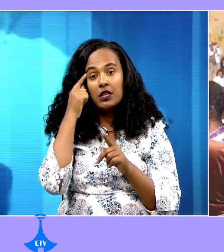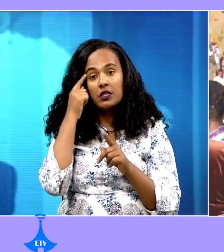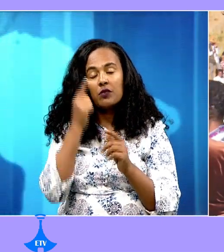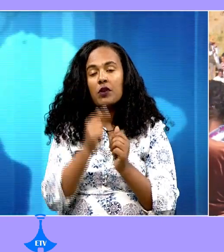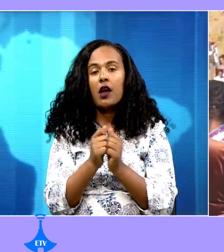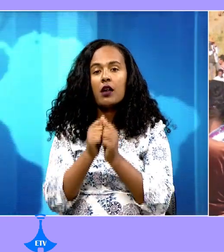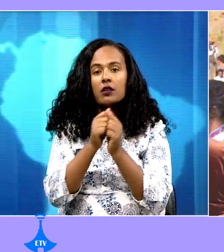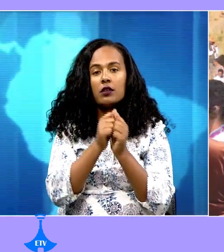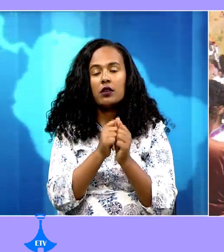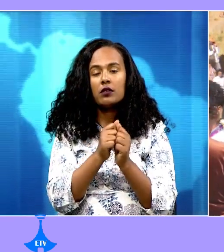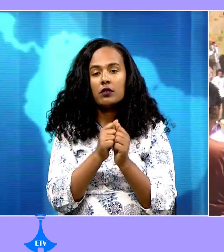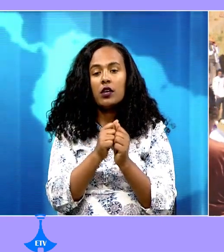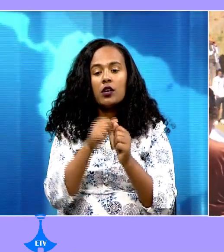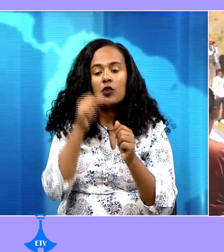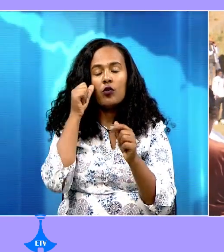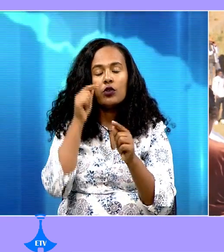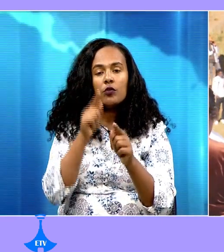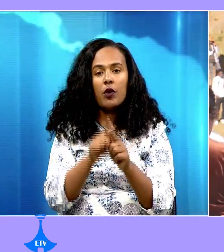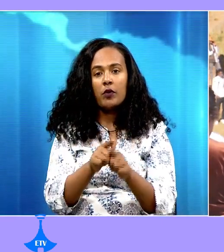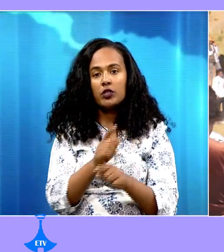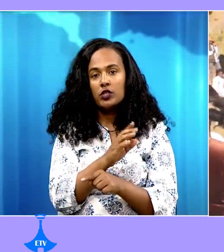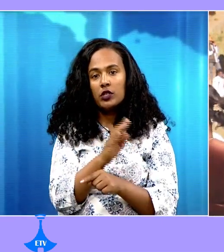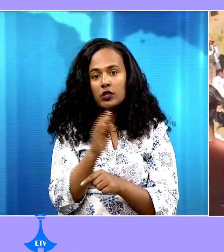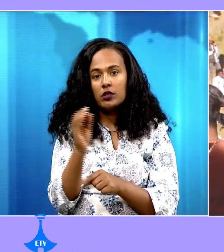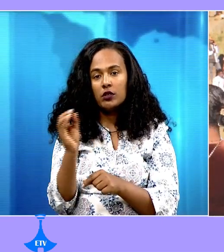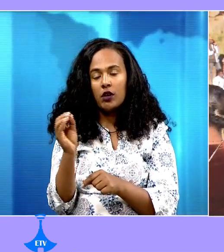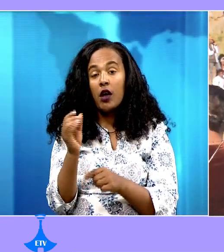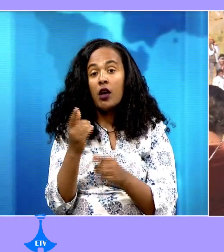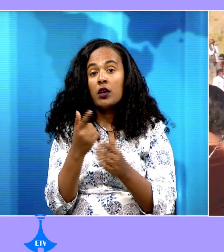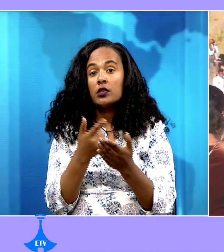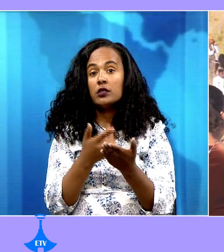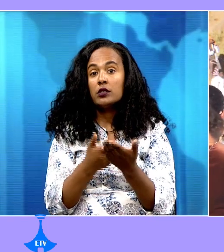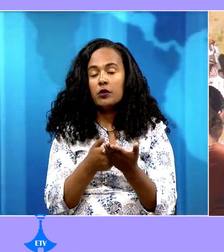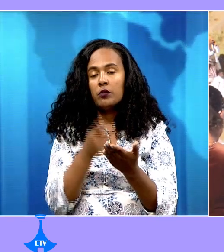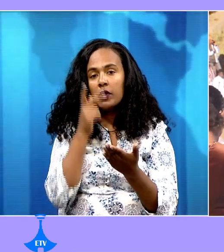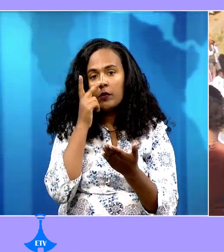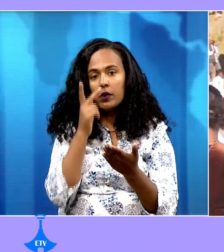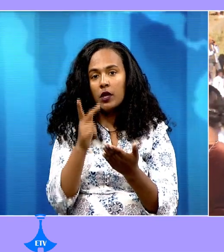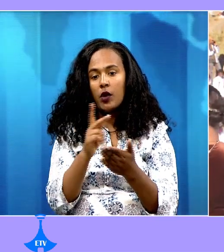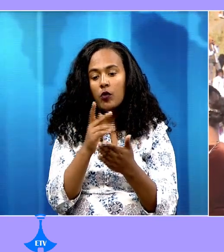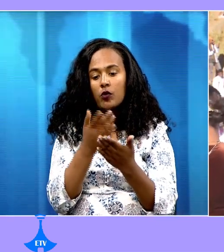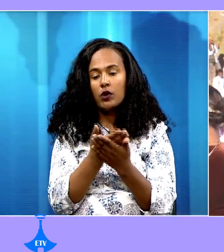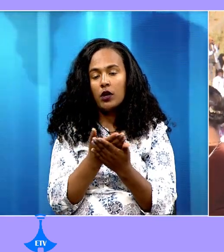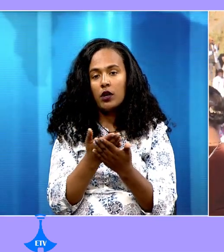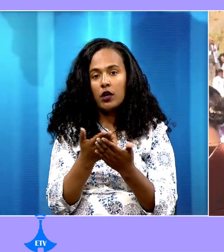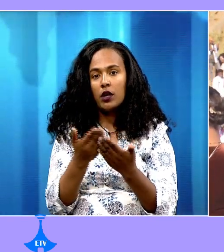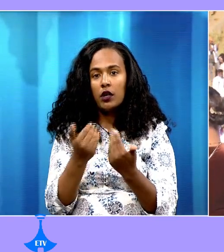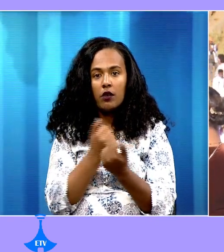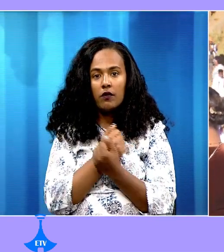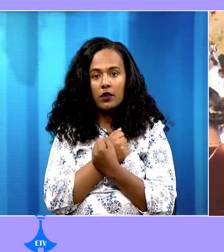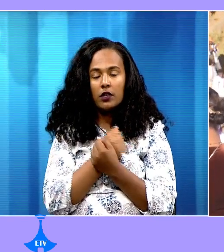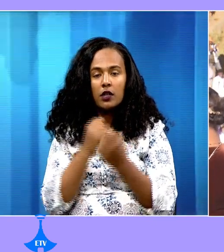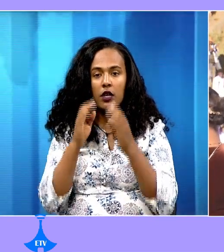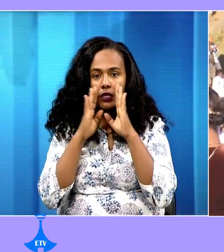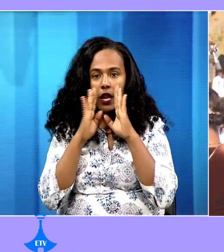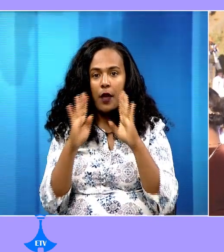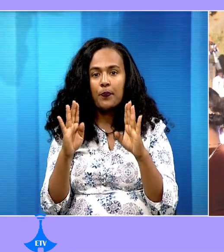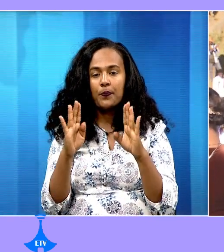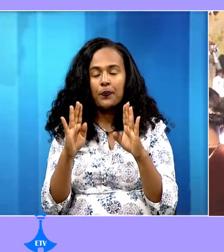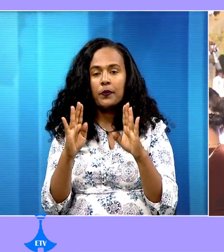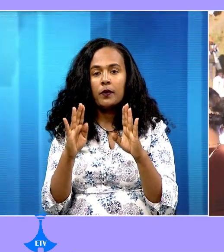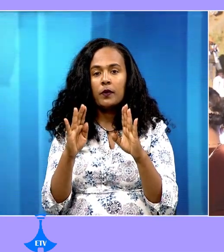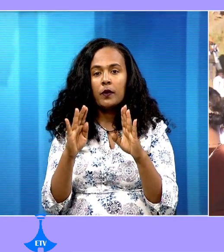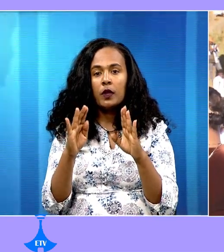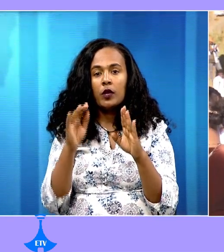የአንድነት፣ የወንድማማችነት እና እዚህ የምታዩ ሁሉም ነገር የፍቅር የሰላም